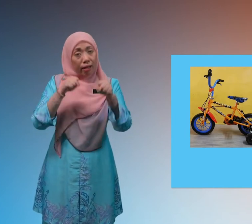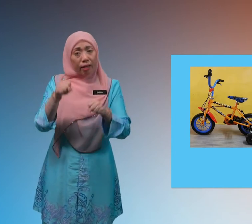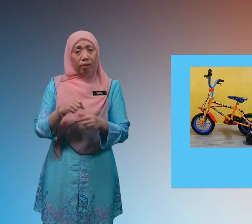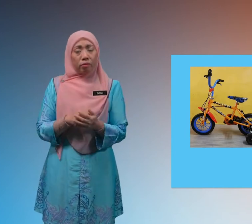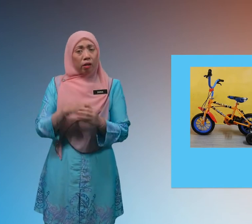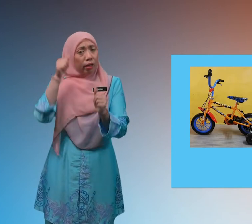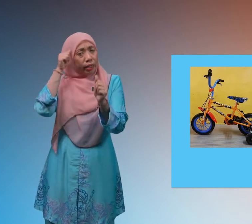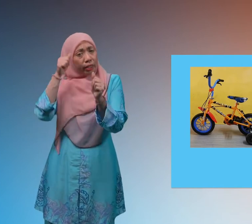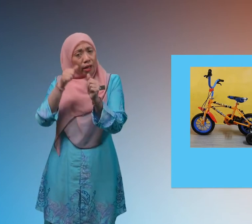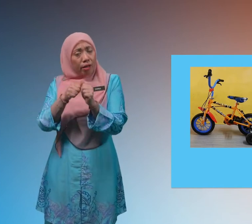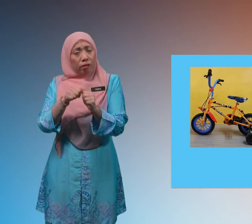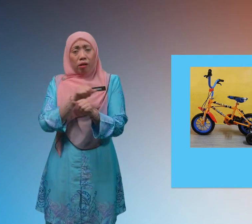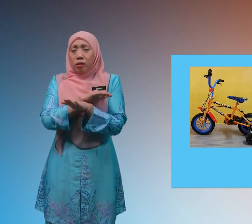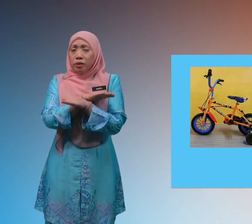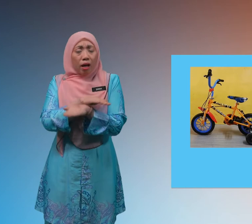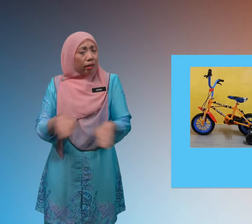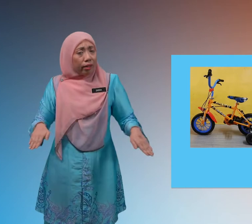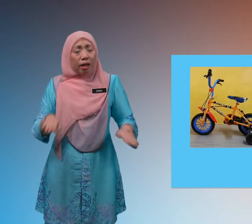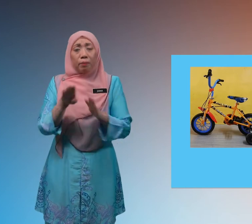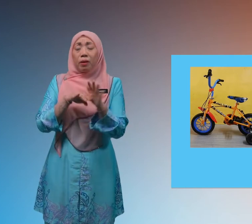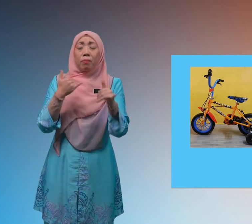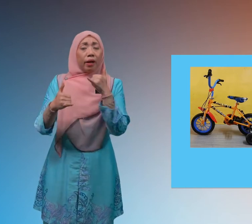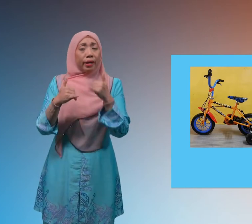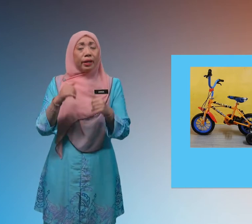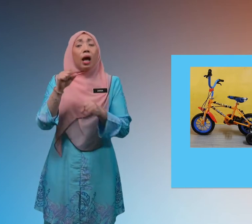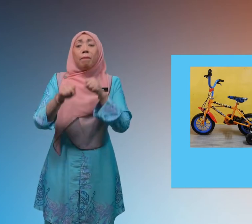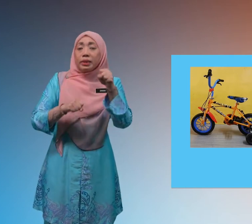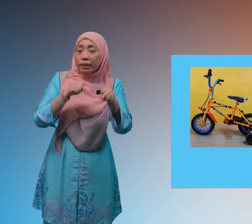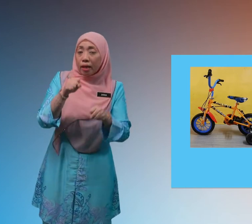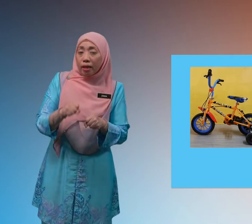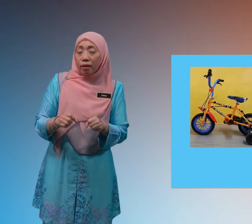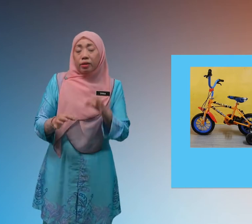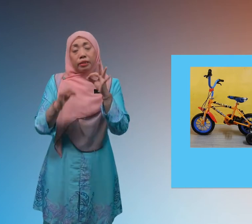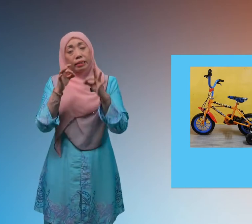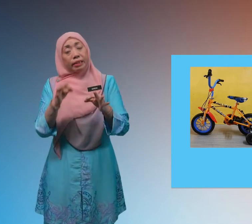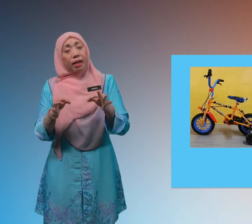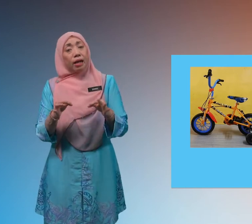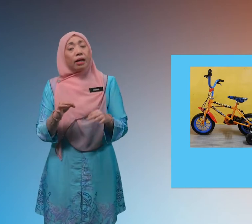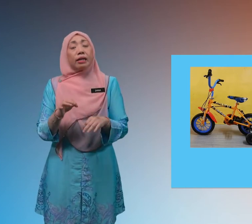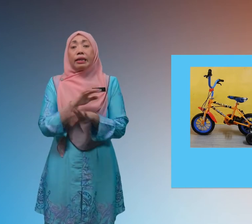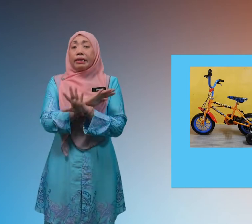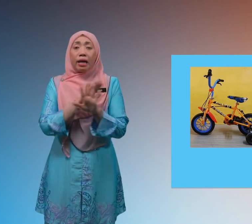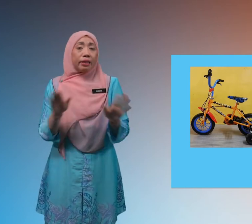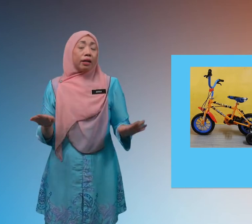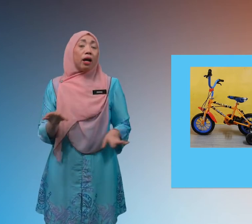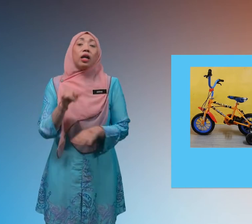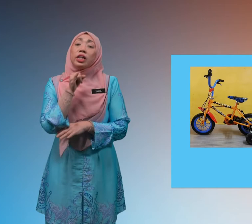basikal. Ingat, jangan bermain basikal jika tiada